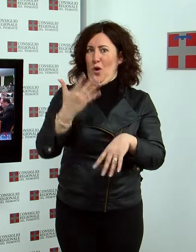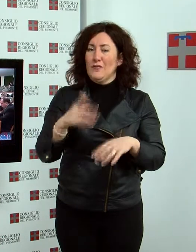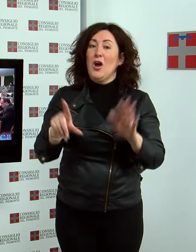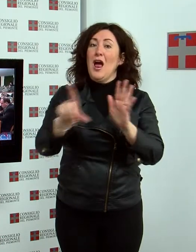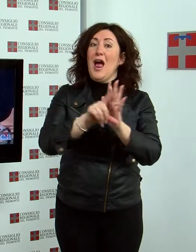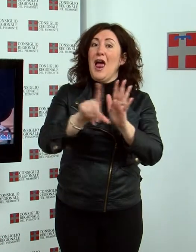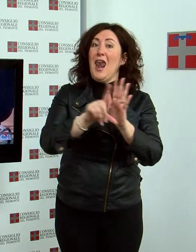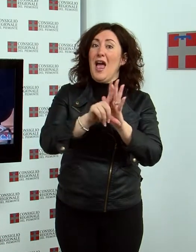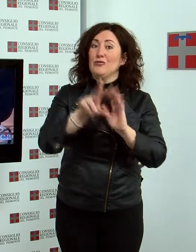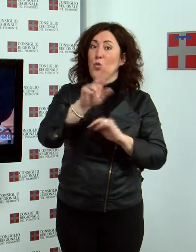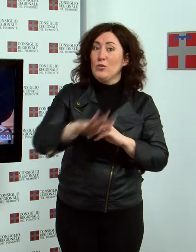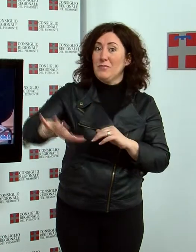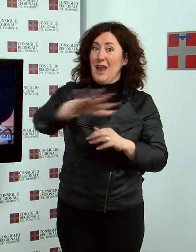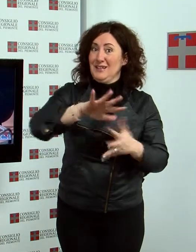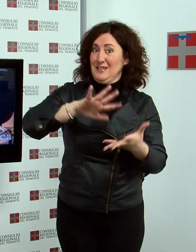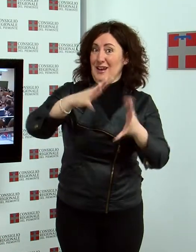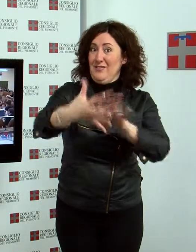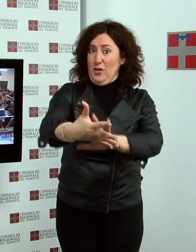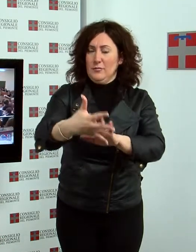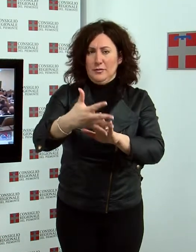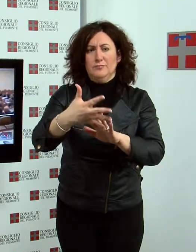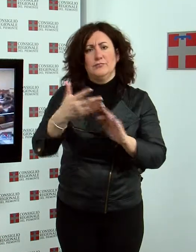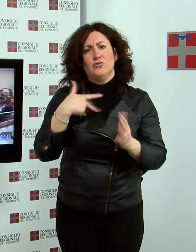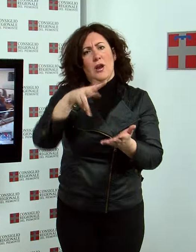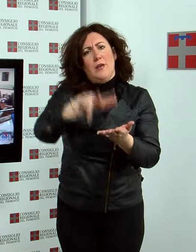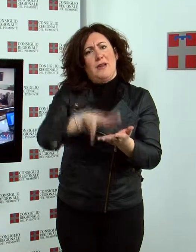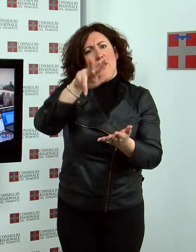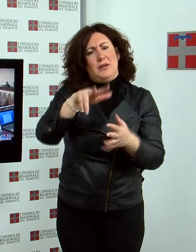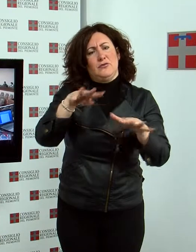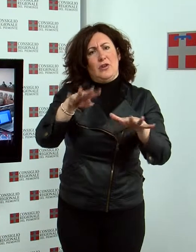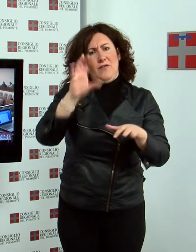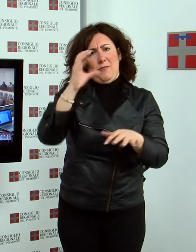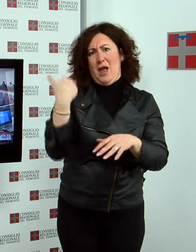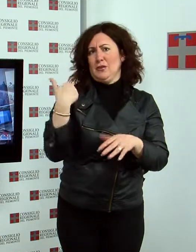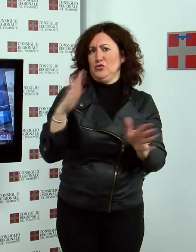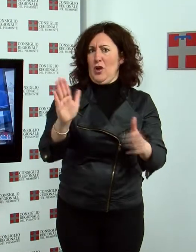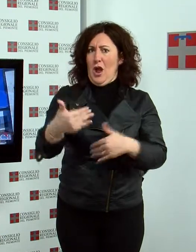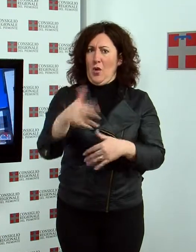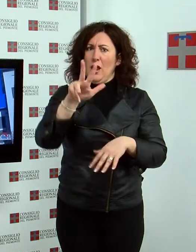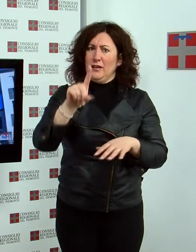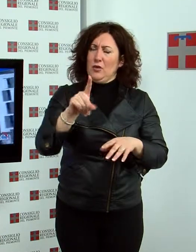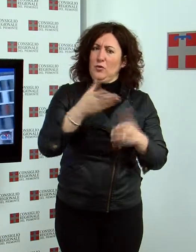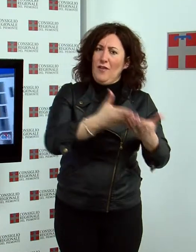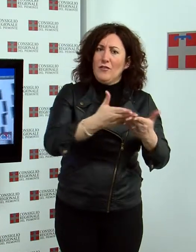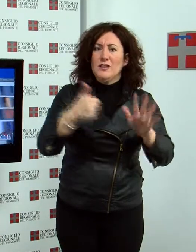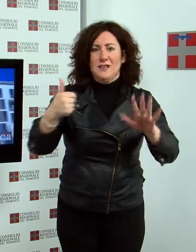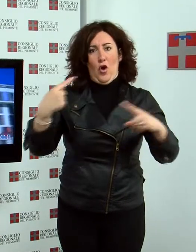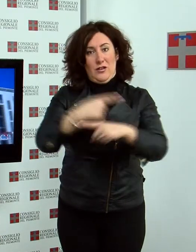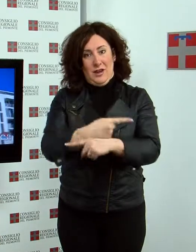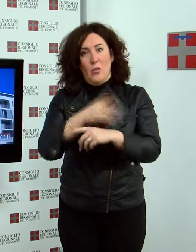approvata con alcuni emendamenti il 19 marzo in aula, con 31 voti favorevoli, 6 contrari e 14 astenuti, al termine di una lunga e complessa